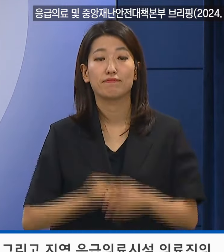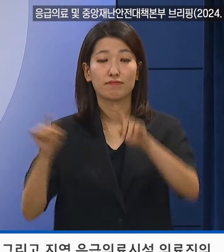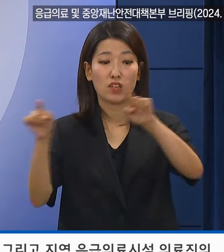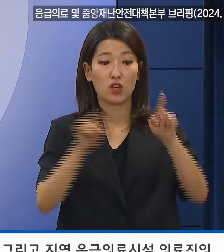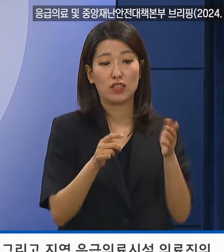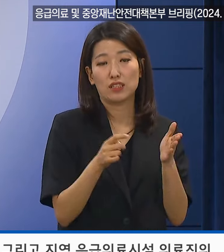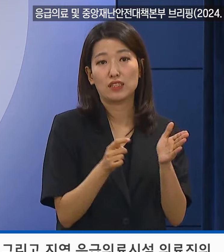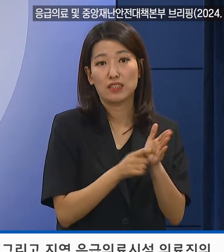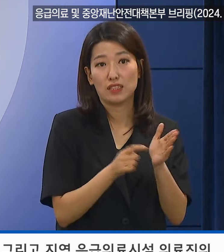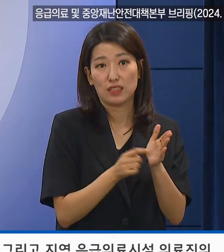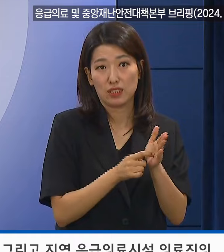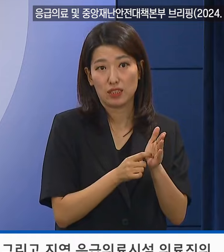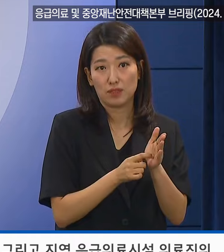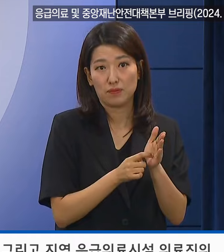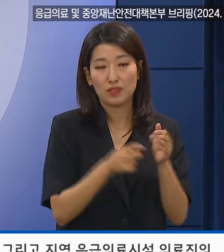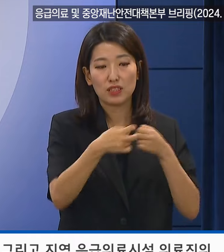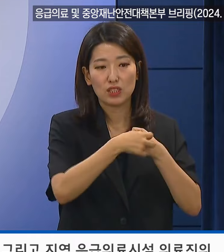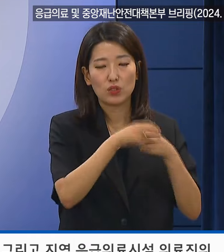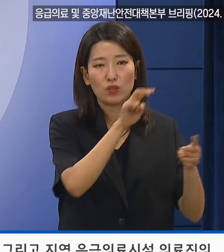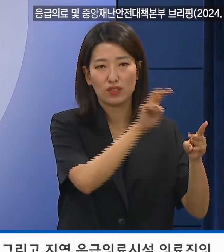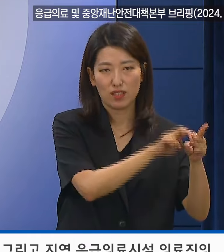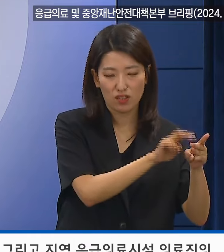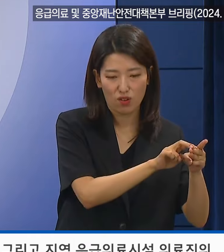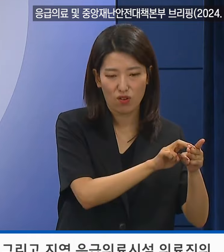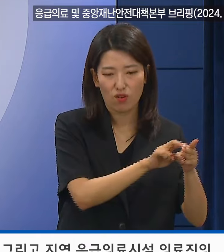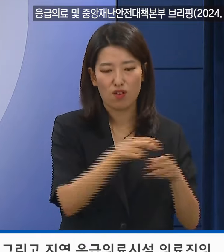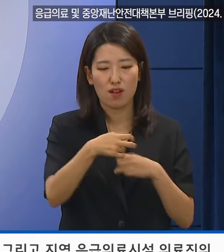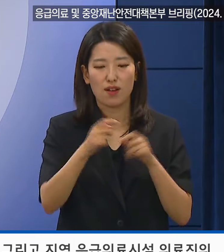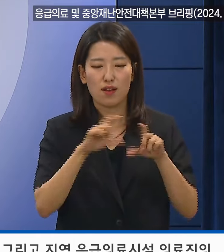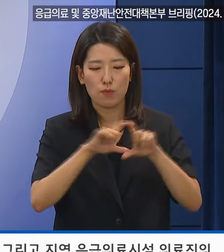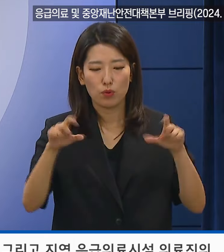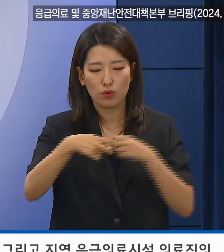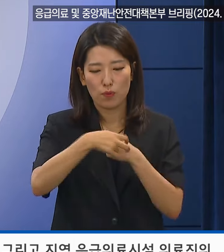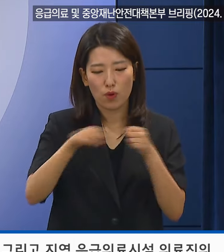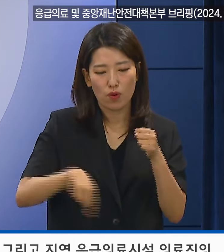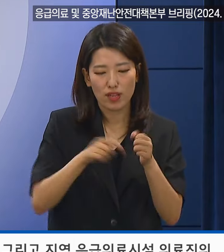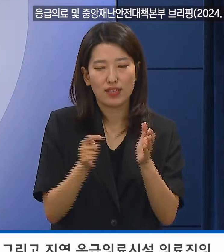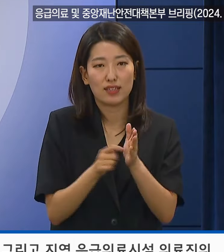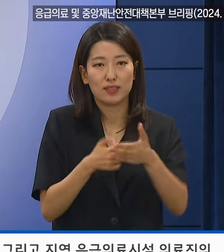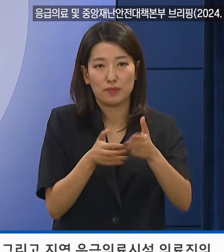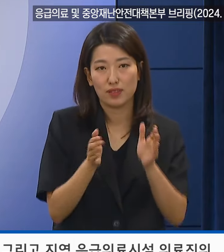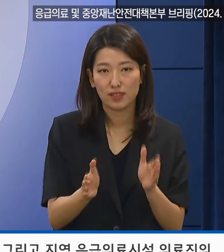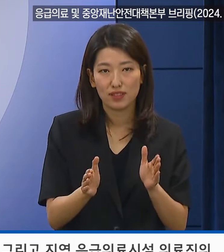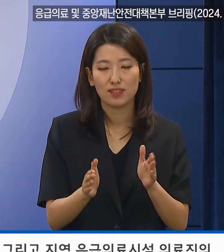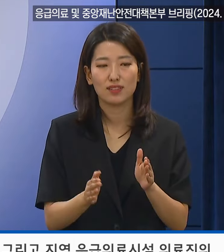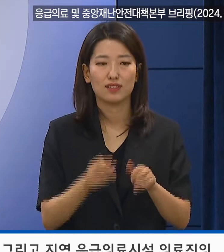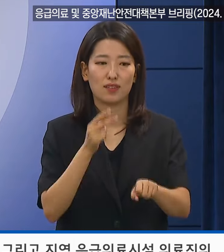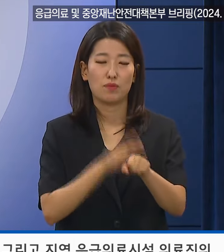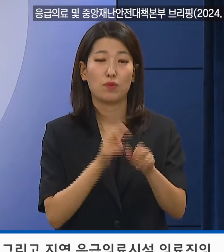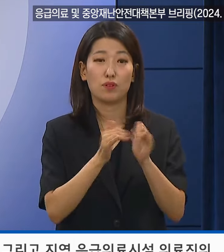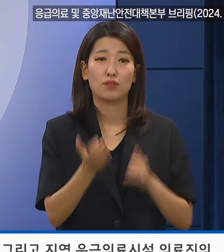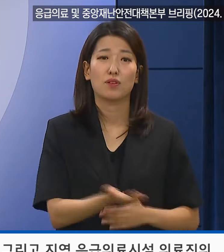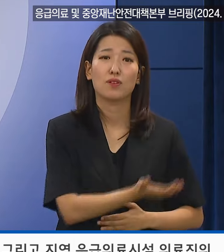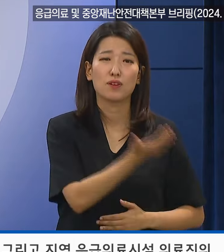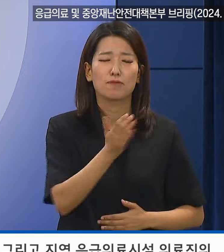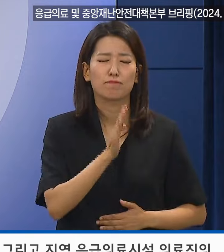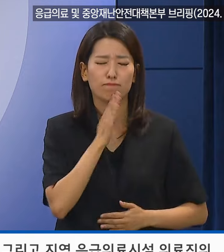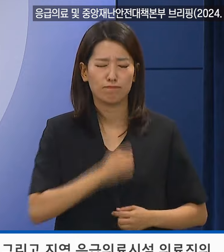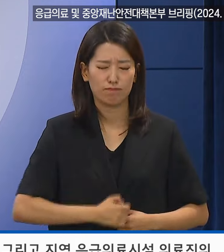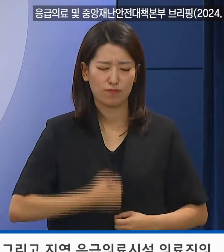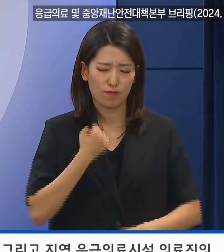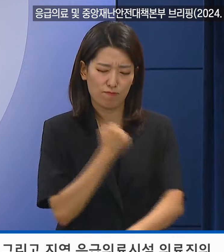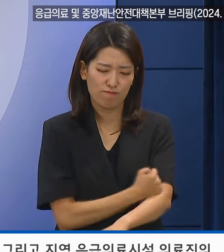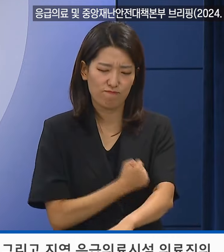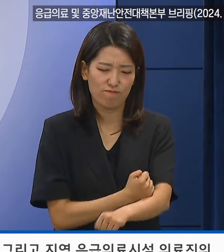응급의료센터를 포함한 응급의료기관 그리고 지역 응급의료 시설 의료진의 노고에 감사드리며